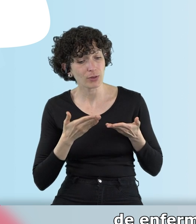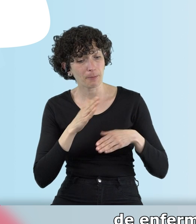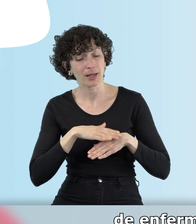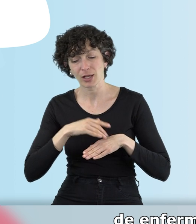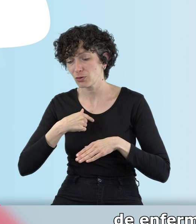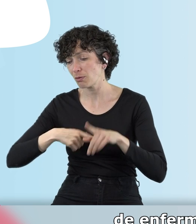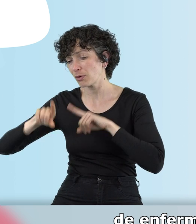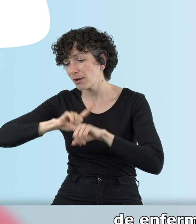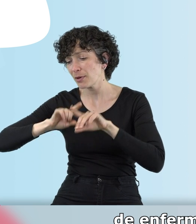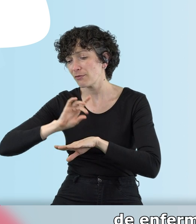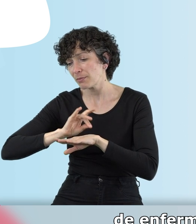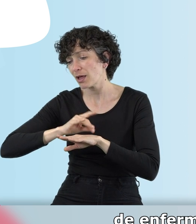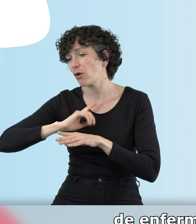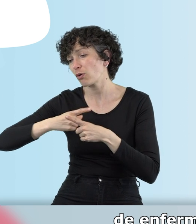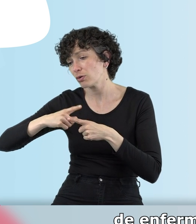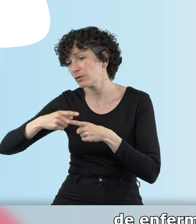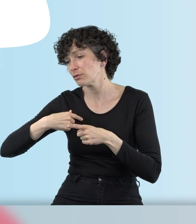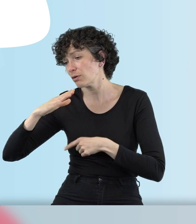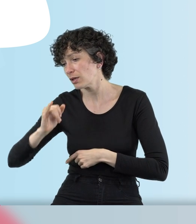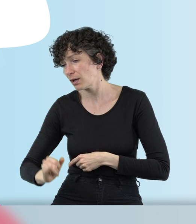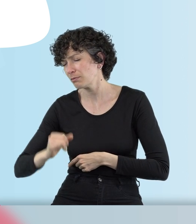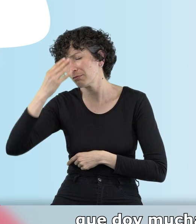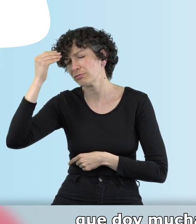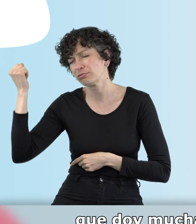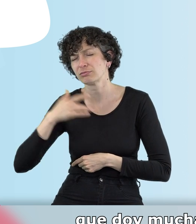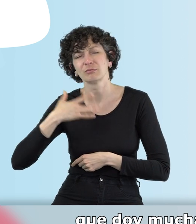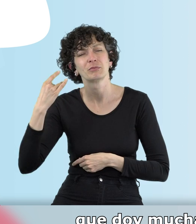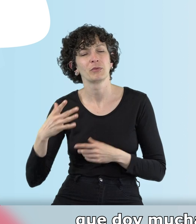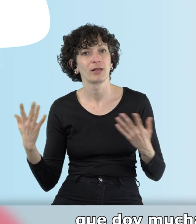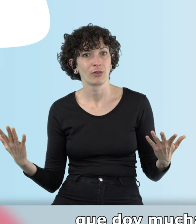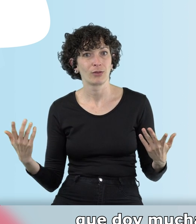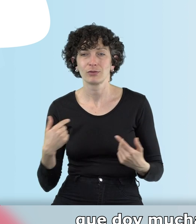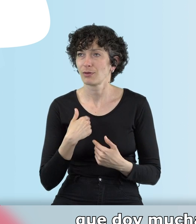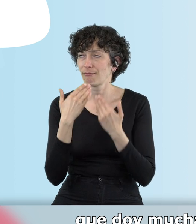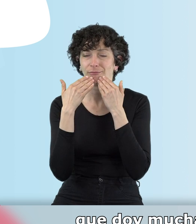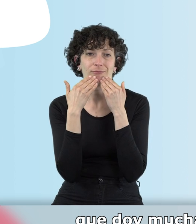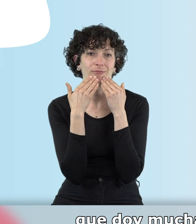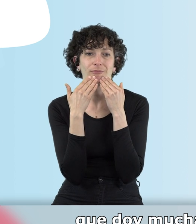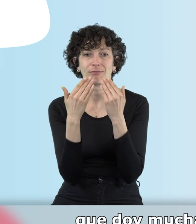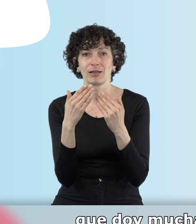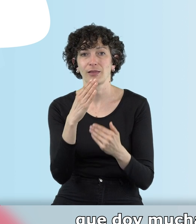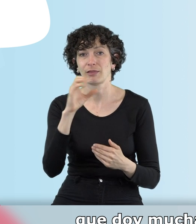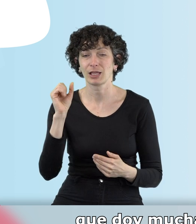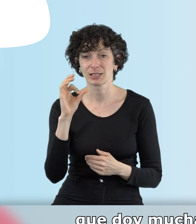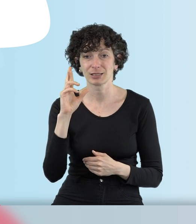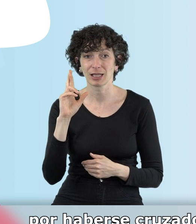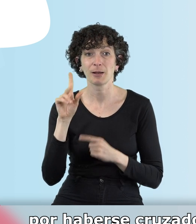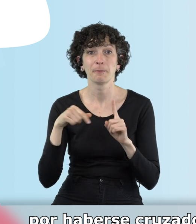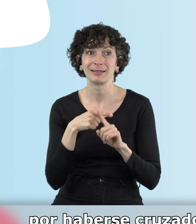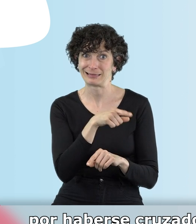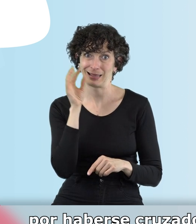problemas de enfermedad y de una serie de cosas que tengo, que yo doy muchas gracias a César y a